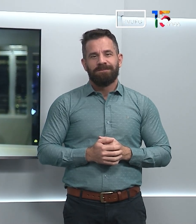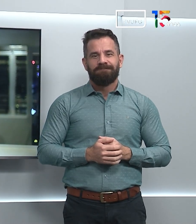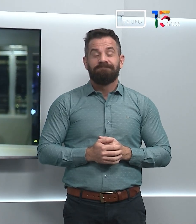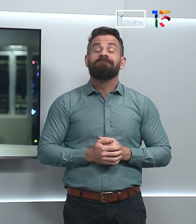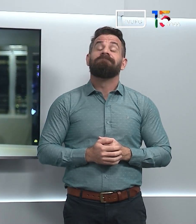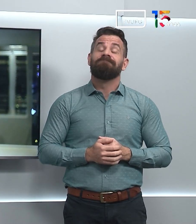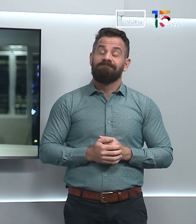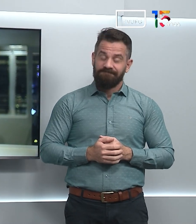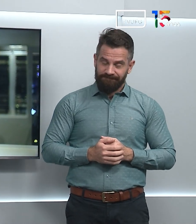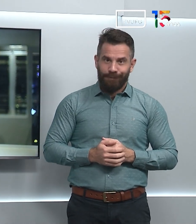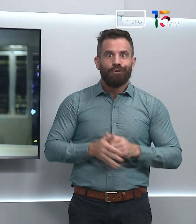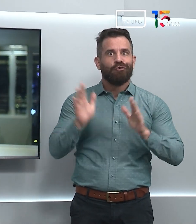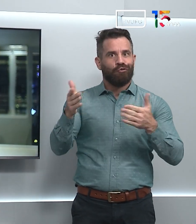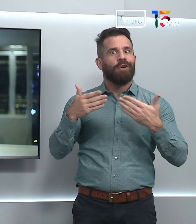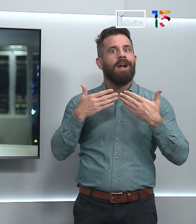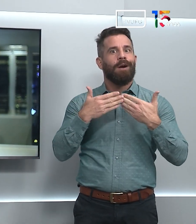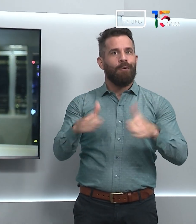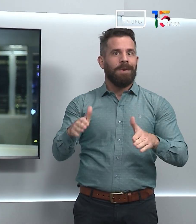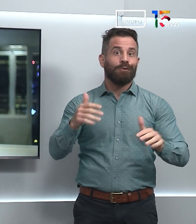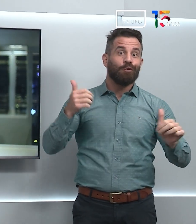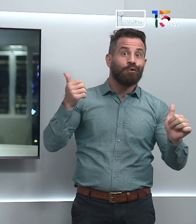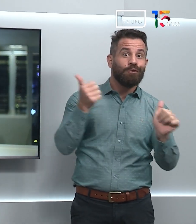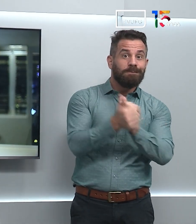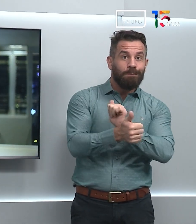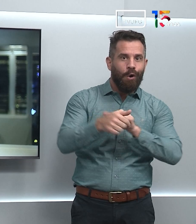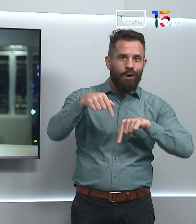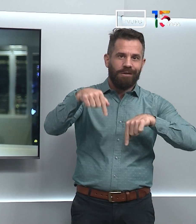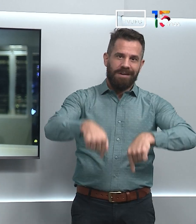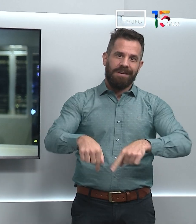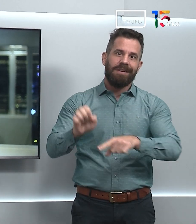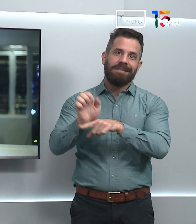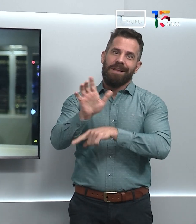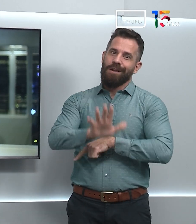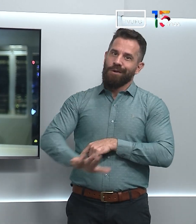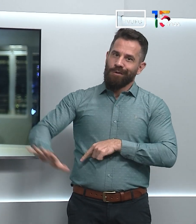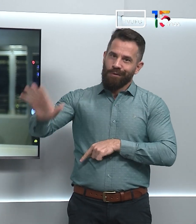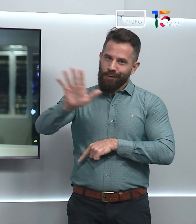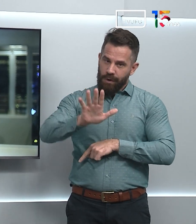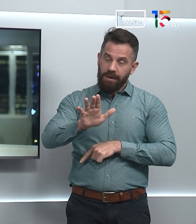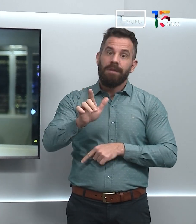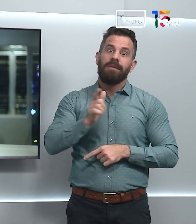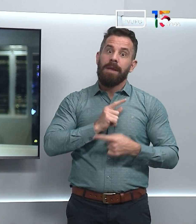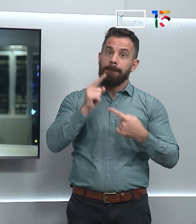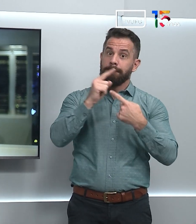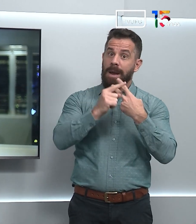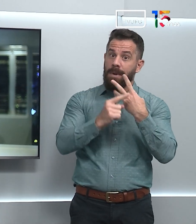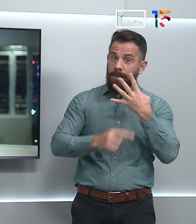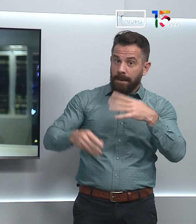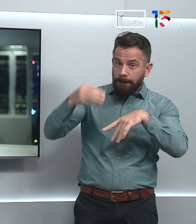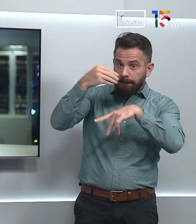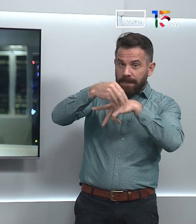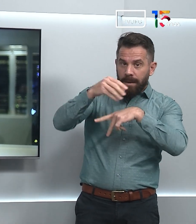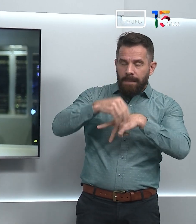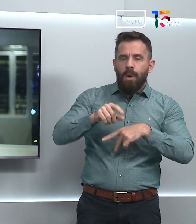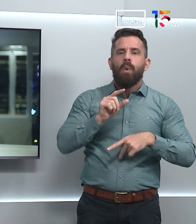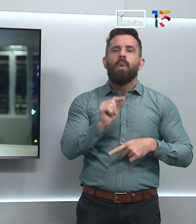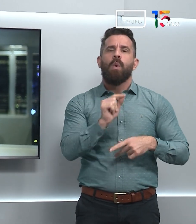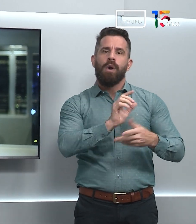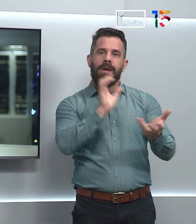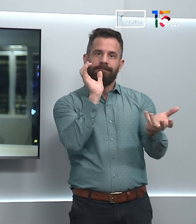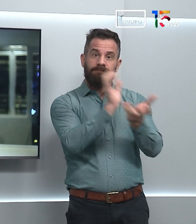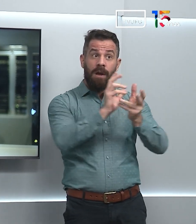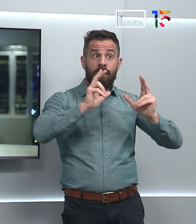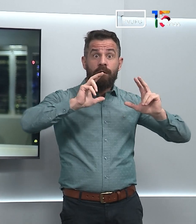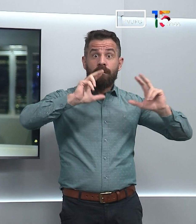O início da temporada esportiva chegou com tudo em Goiás. Por isso, vamos falar sobre a Superliga A masculina de